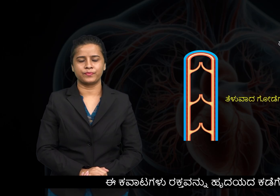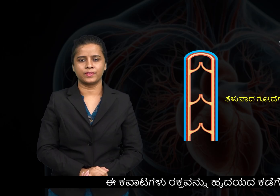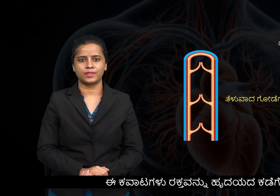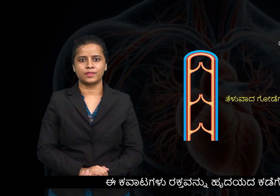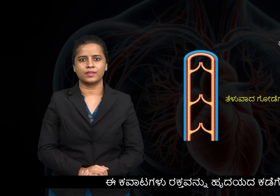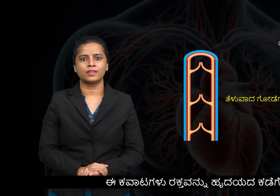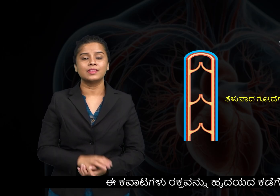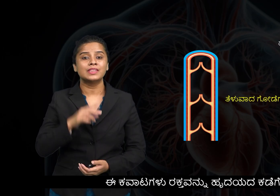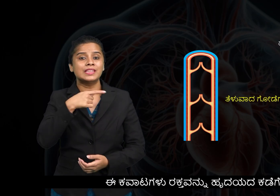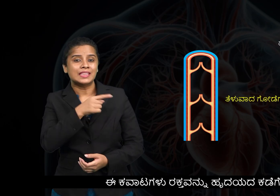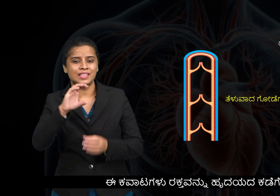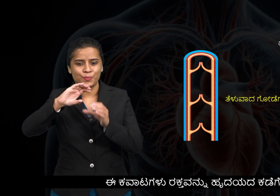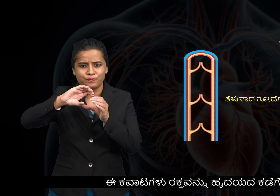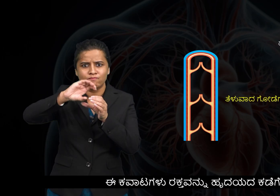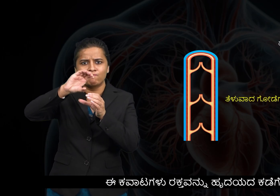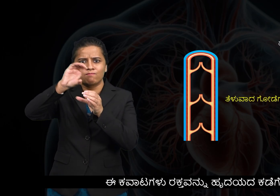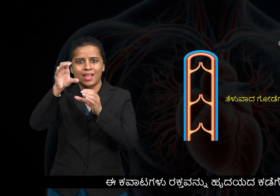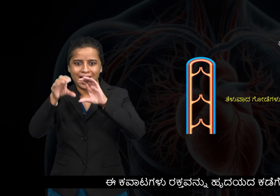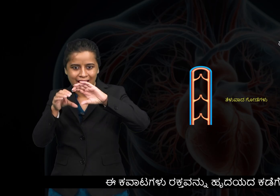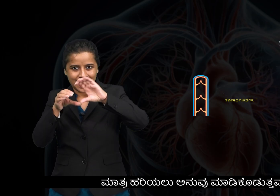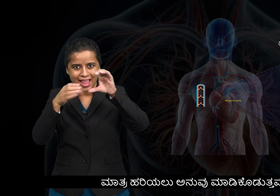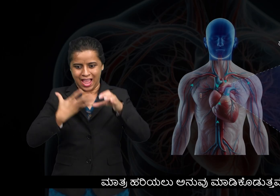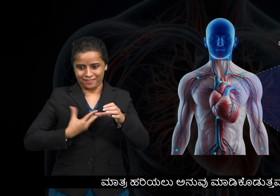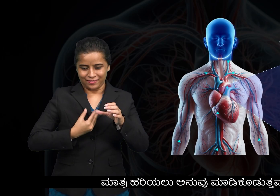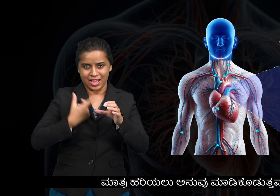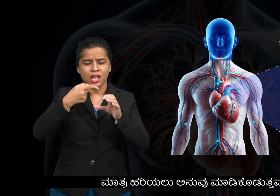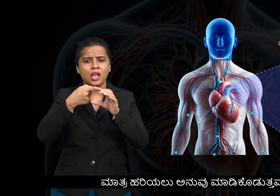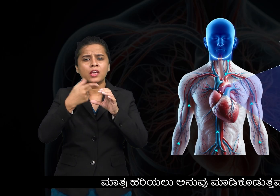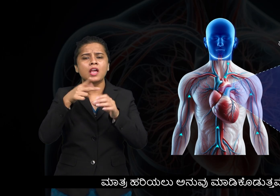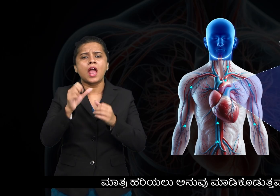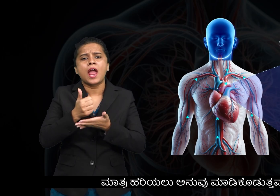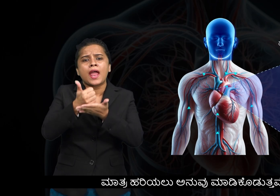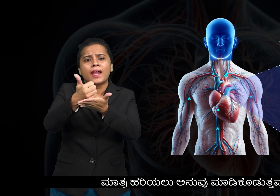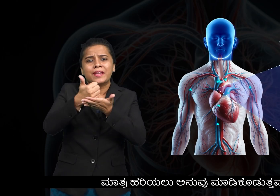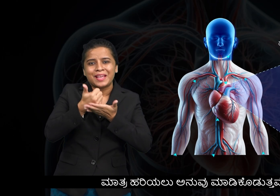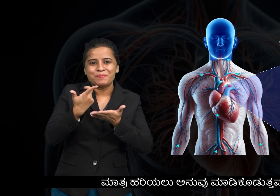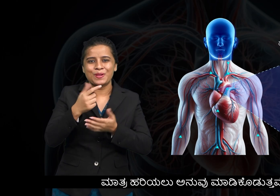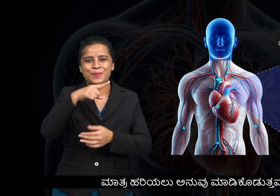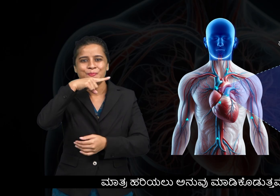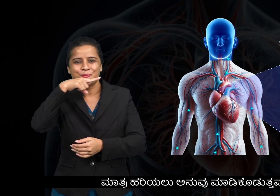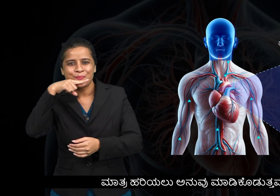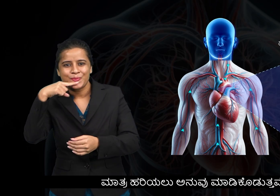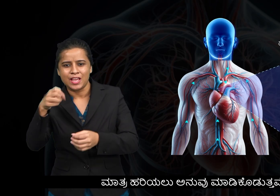ಈ ಕವಾಟಗಳು ರಕ್ತವನ್ನು ಹೃದಯದ ಕಡೆಗೆ ಮಾತ್ರ ಹರಿಯಲು ಅನುವು ಮಾಡಿಕೊಡುತ್ತವೆ.